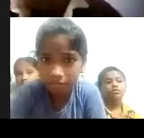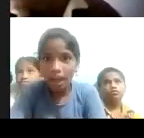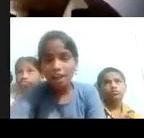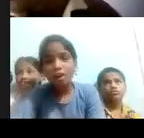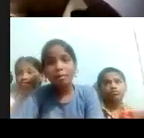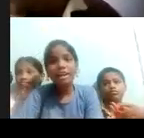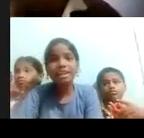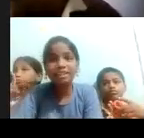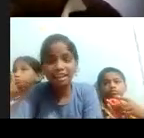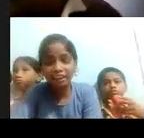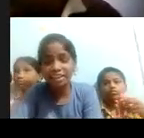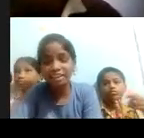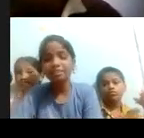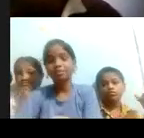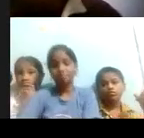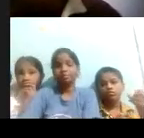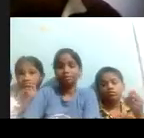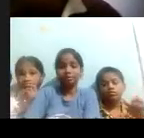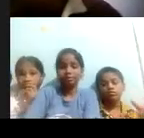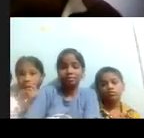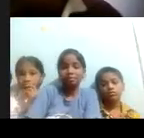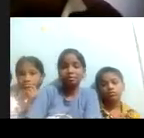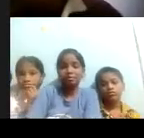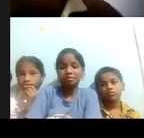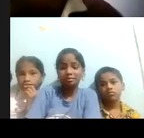ఐ లవ్ మై ఎర్త్ అండ్ ట్రీస్. సూపర్. సాహితి,